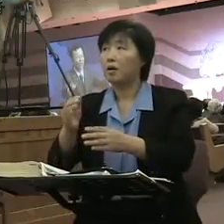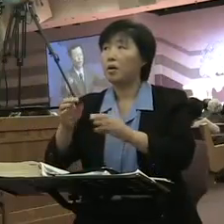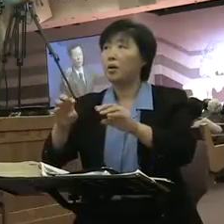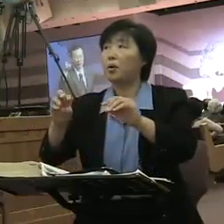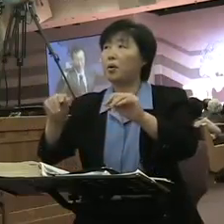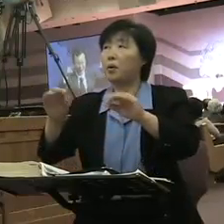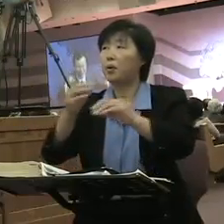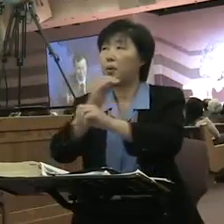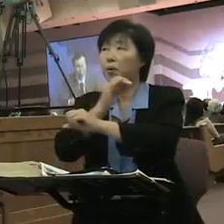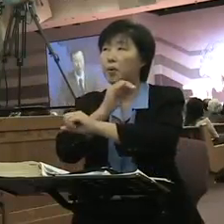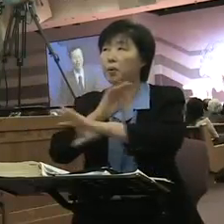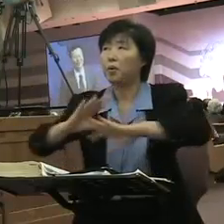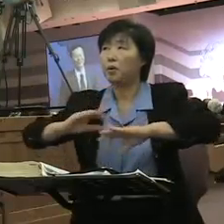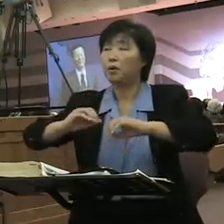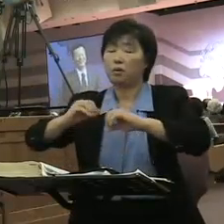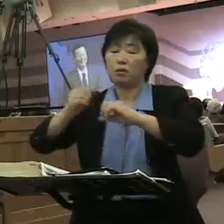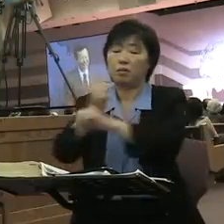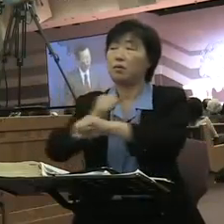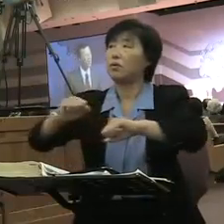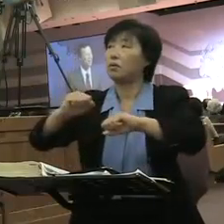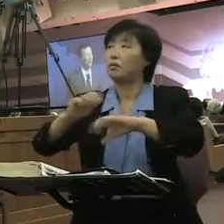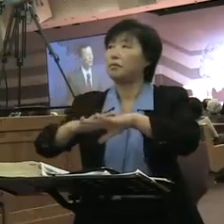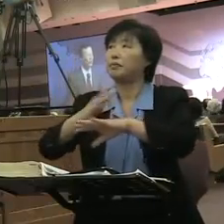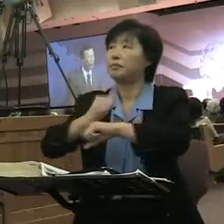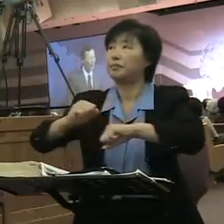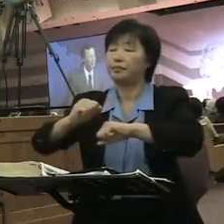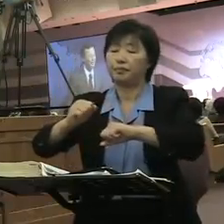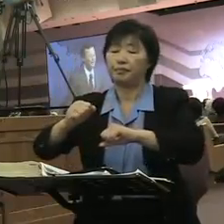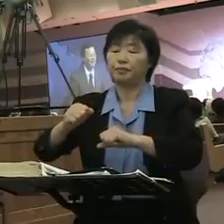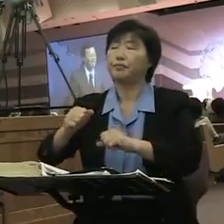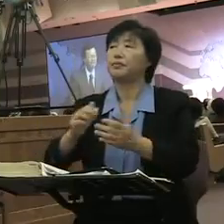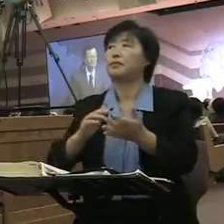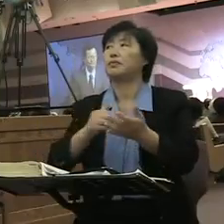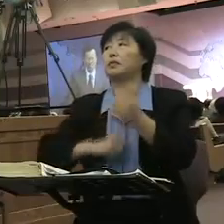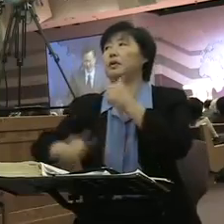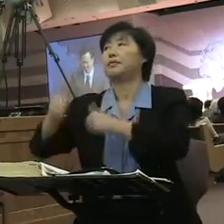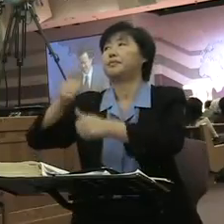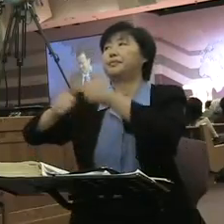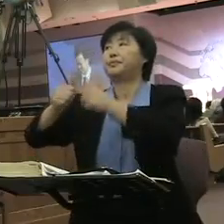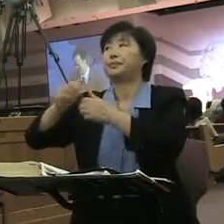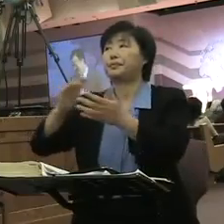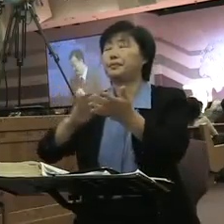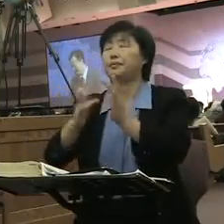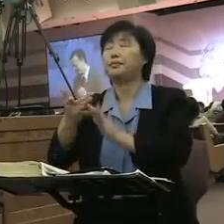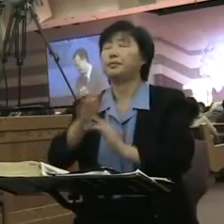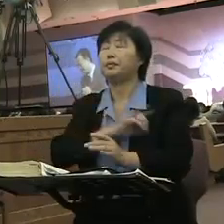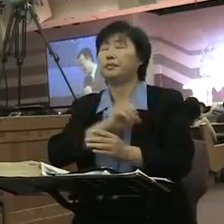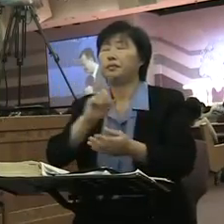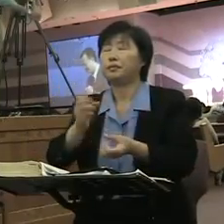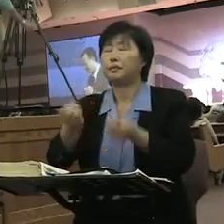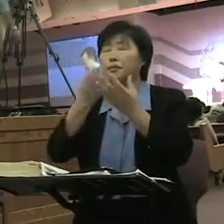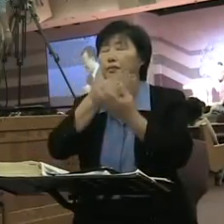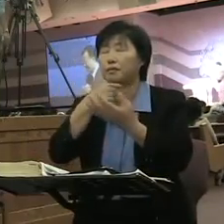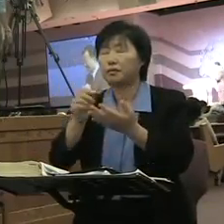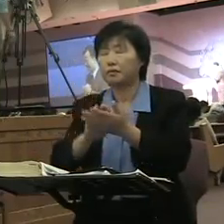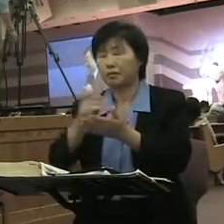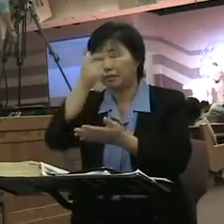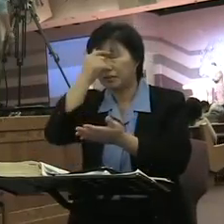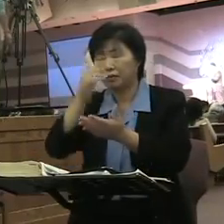여러분들과 우리들의 자손들이 되기를 예수님의 이름으로 축원합니다. 기도하겠습니다.